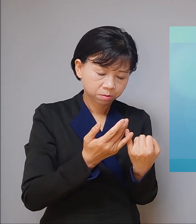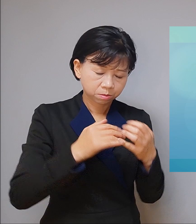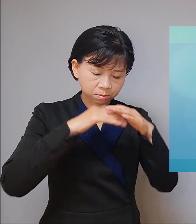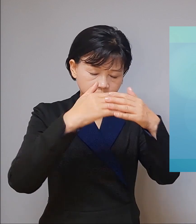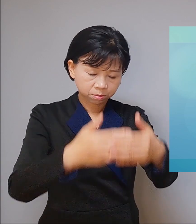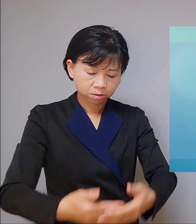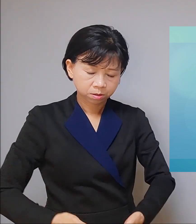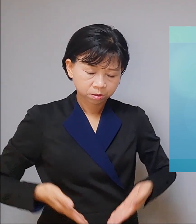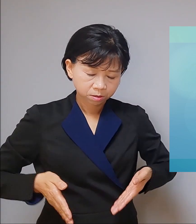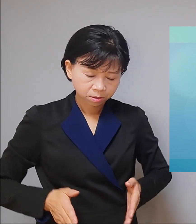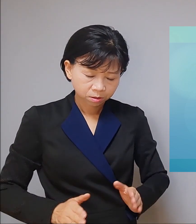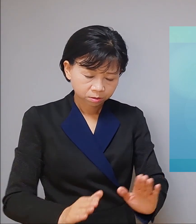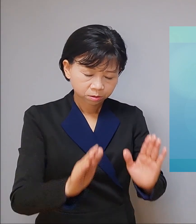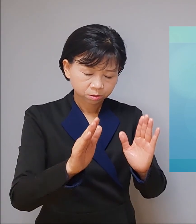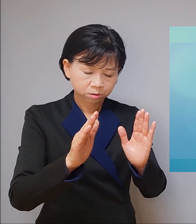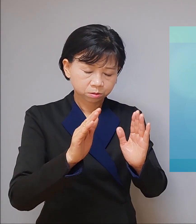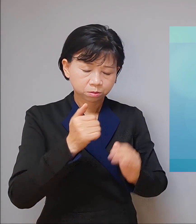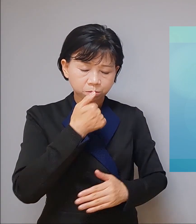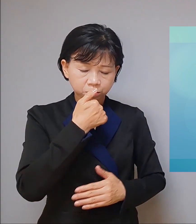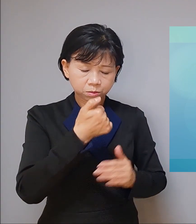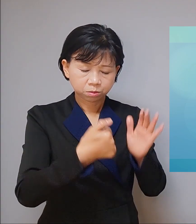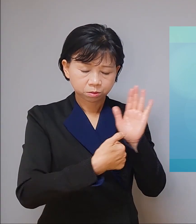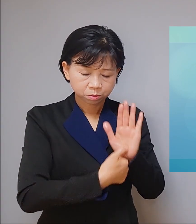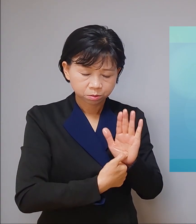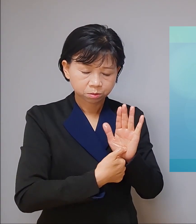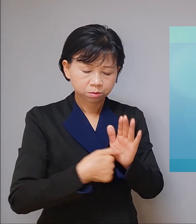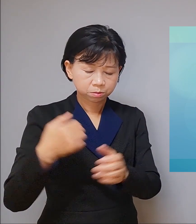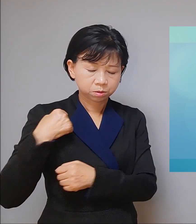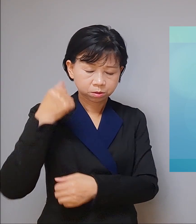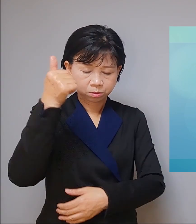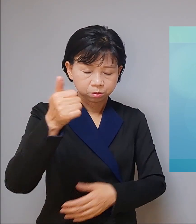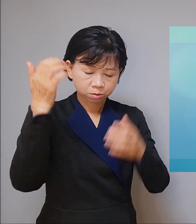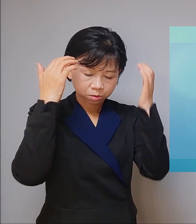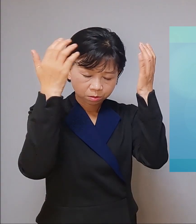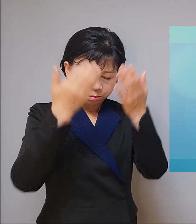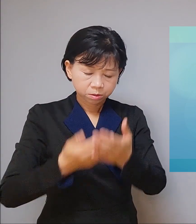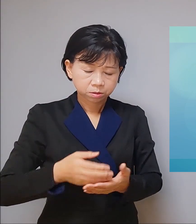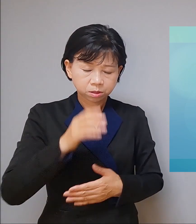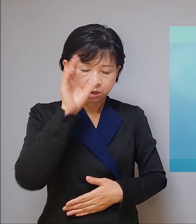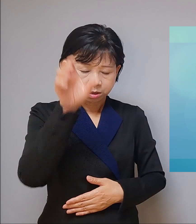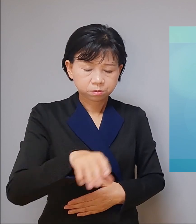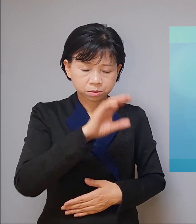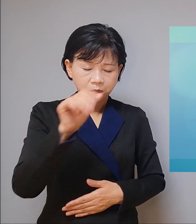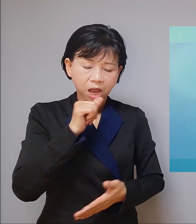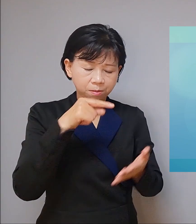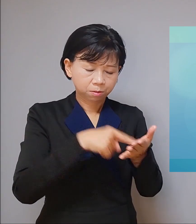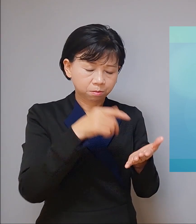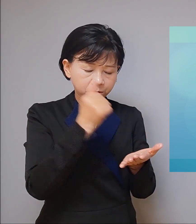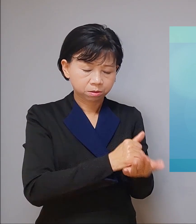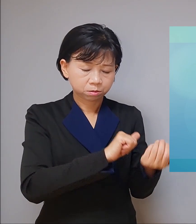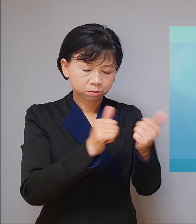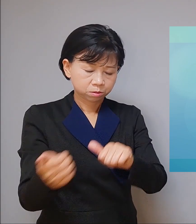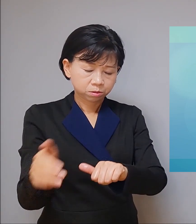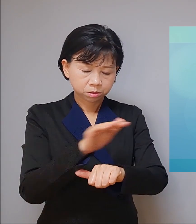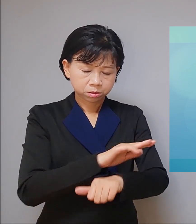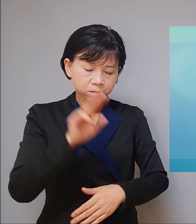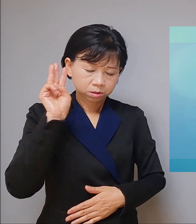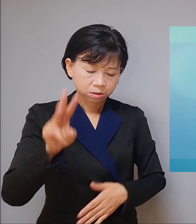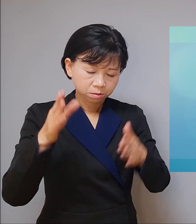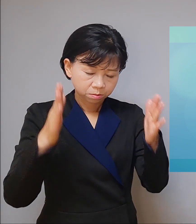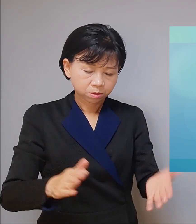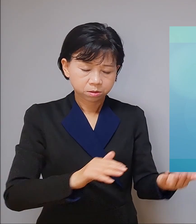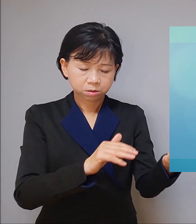고난을 받으사 십자가에 못 박혀 죽으시고 장사한 지 사흘 만에 죽은 자 가운데서 다시